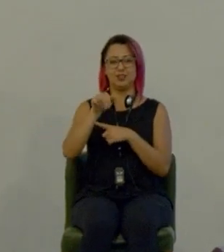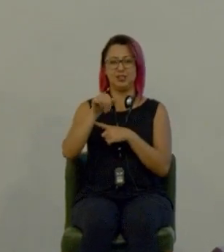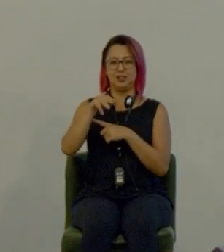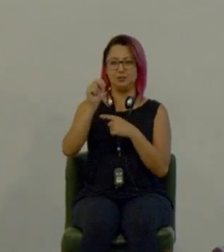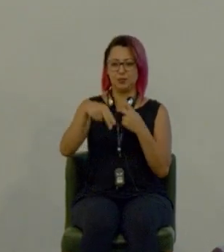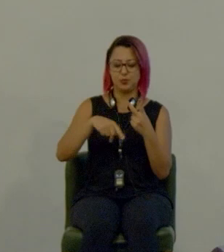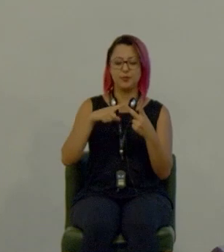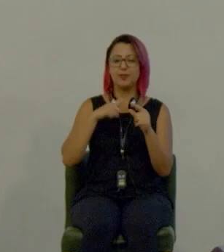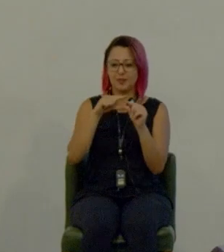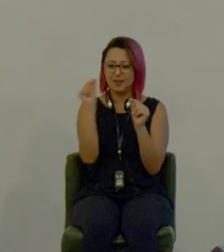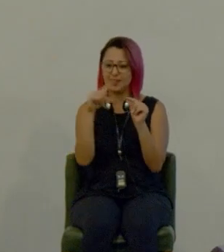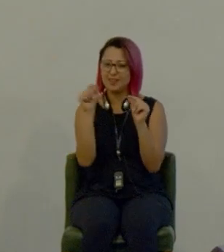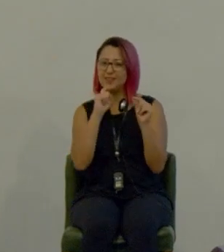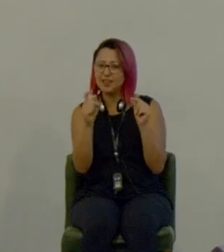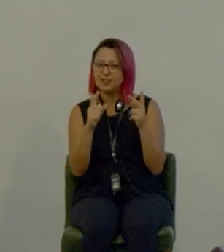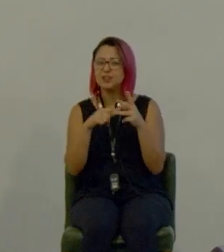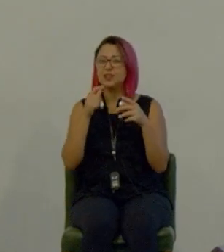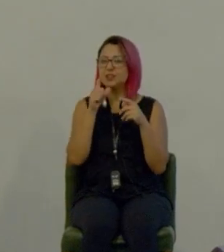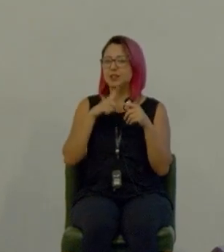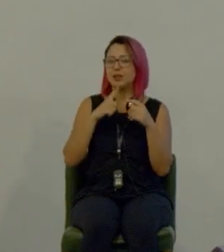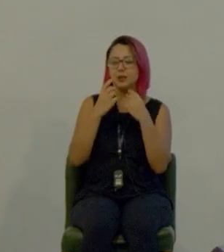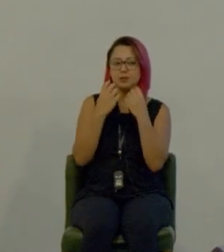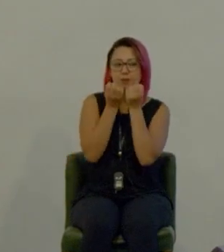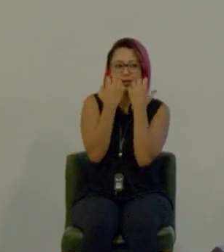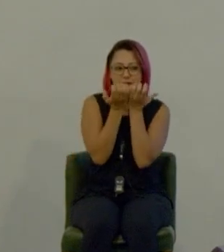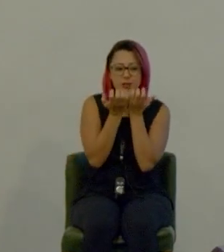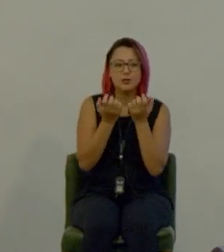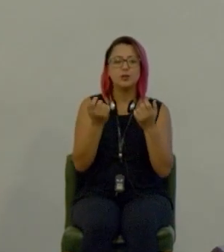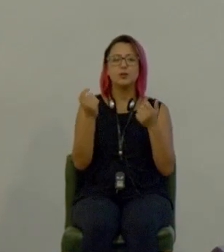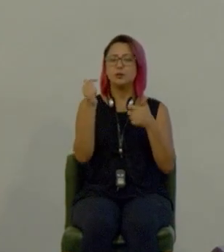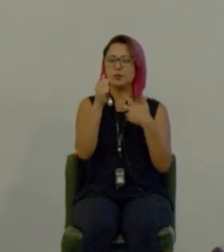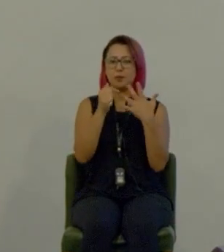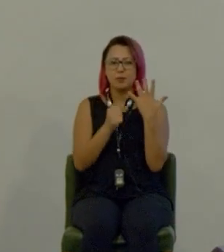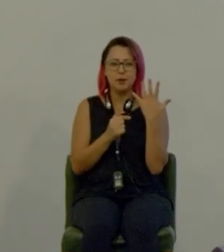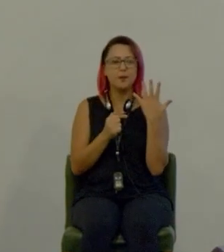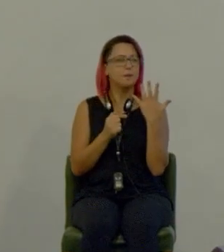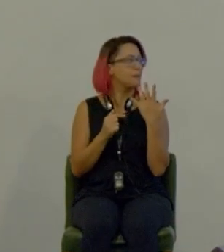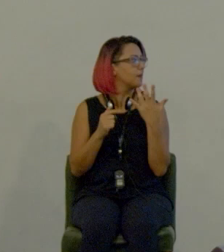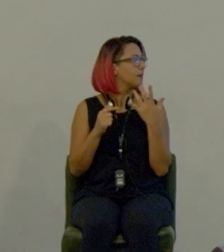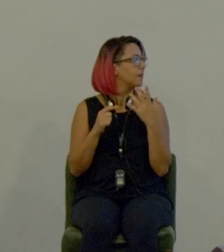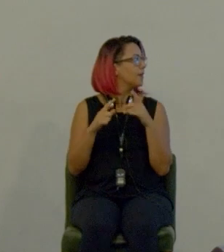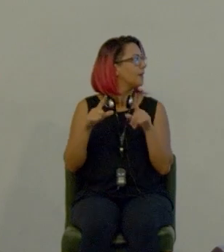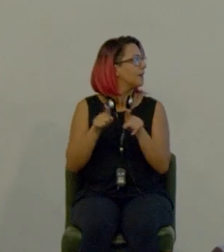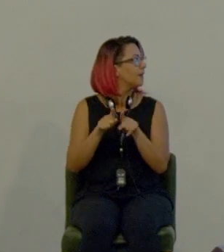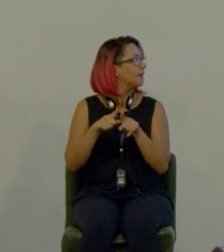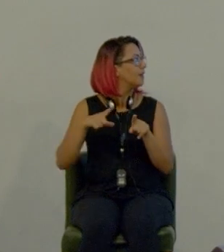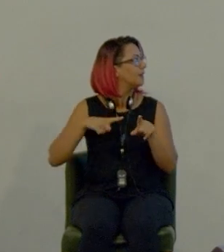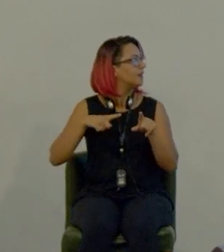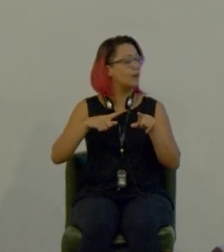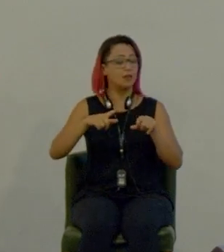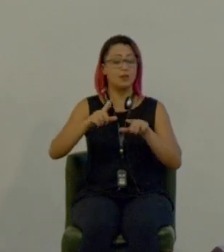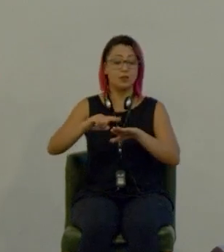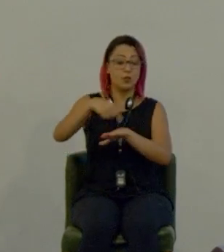tem cebolinha aqui, tem milho, tem o mucajá, que é uma palmeira super importante, e está em cima de um solo de terra preta, que é um sítio arqueológico.